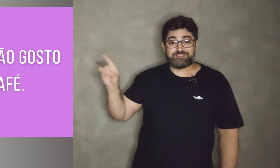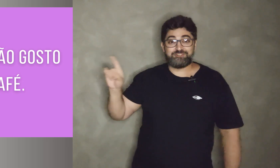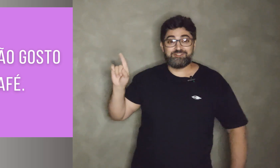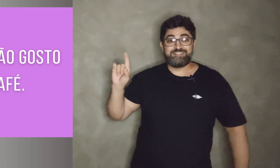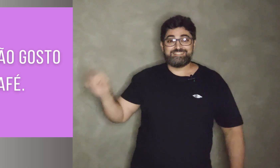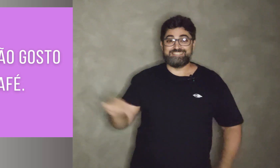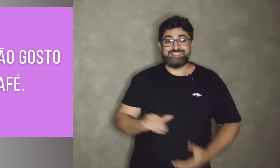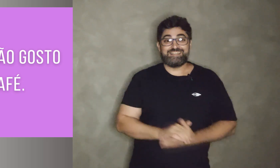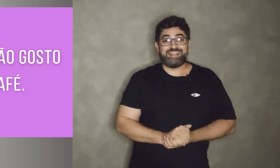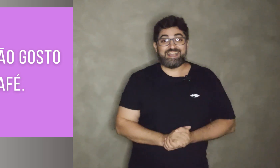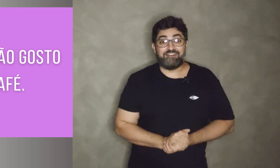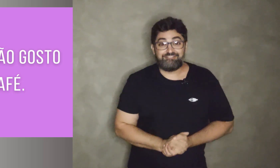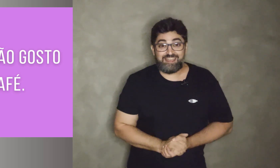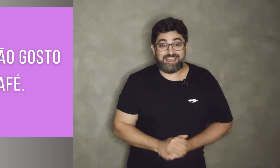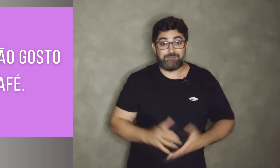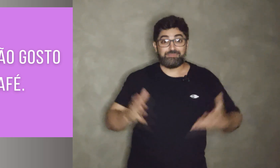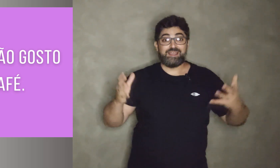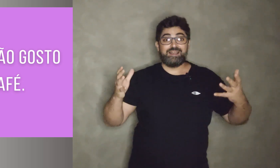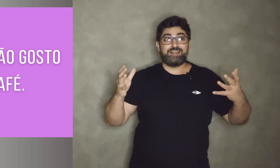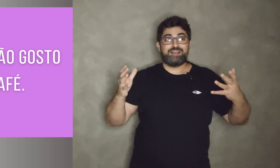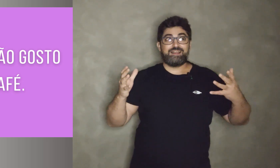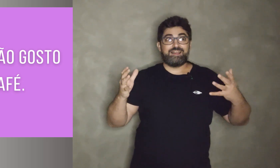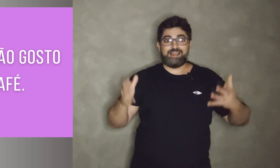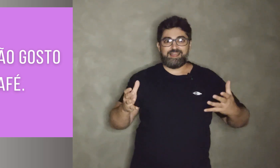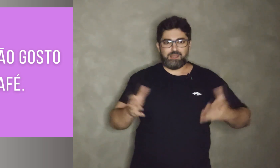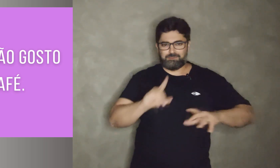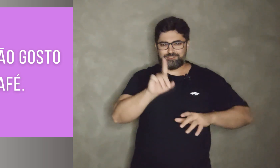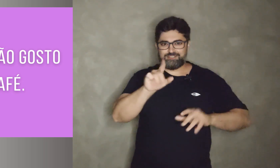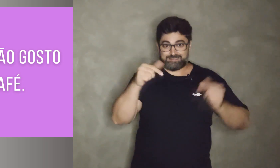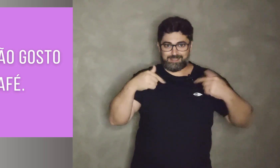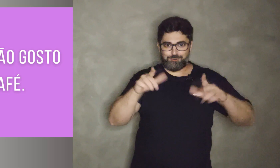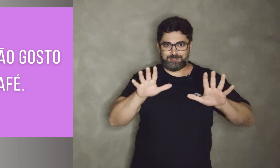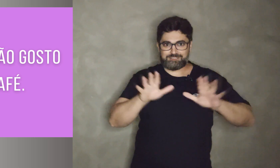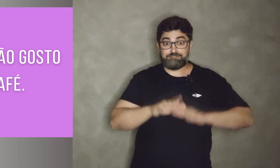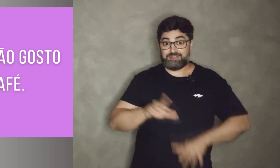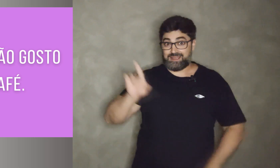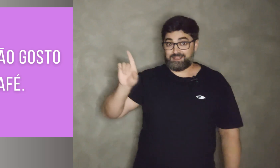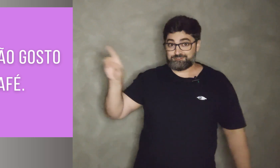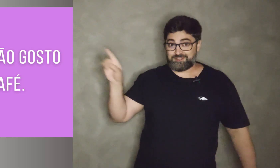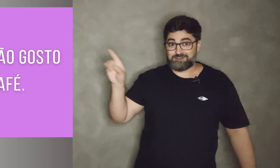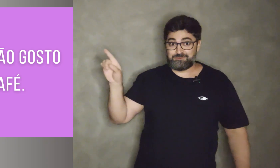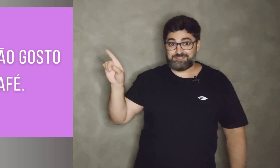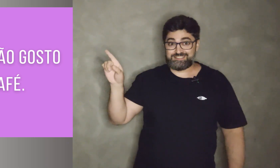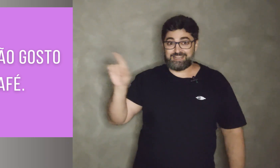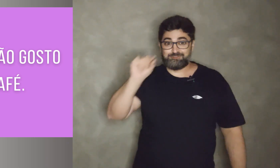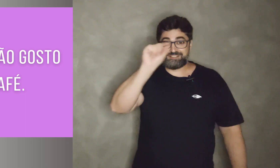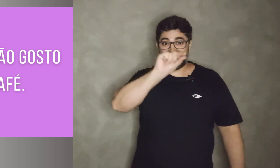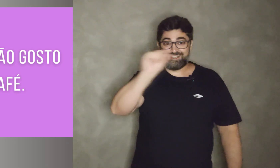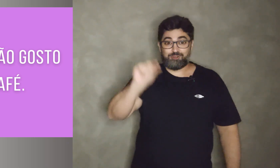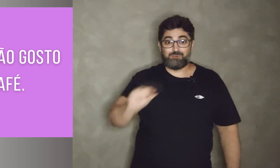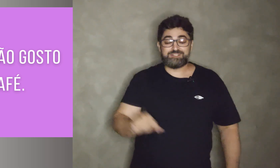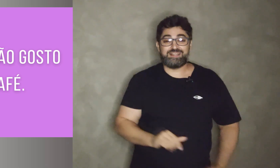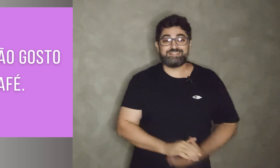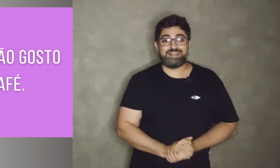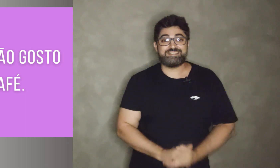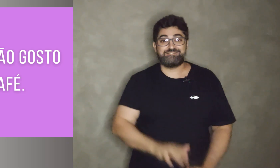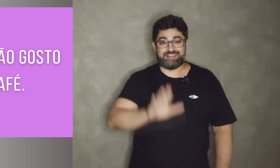gosto de café. É uma mentira, tá? Eu gosto de café. Eu só quero ensinar você como sinalizar essa